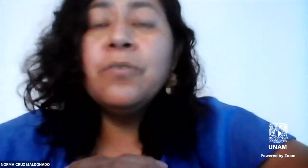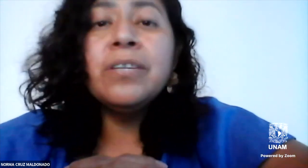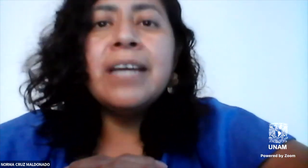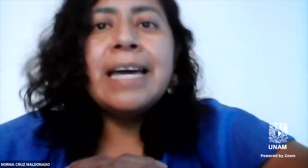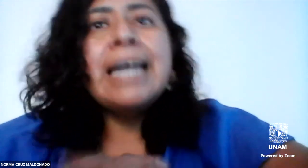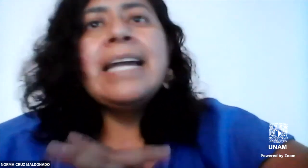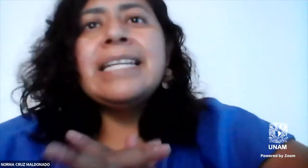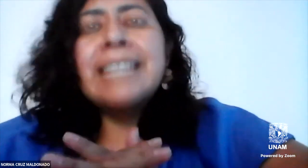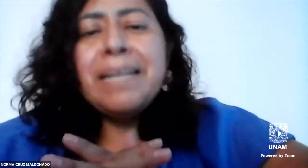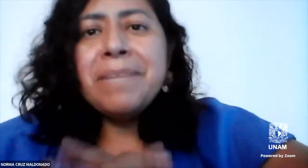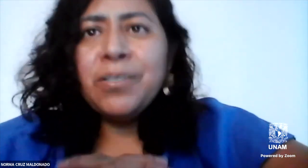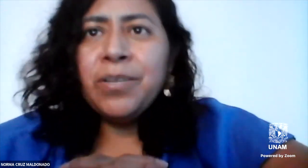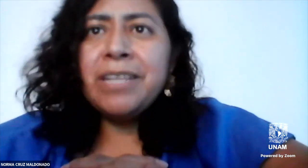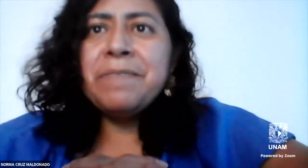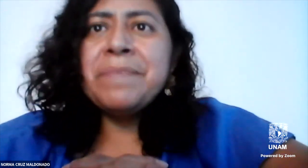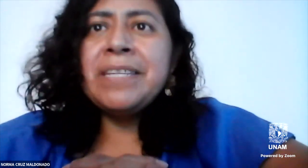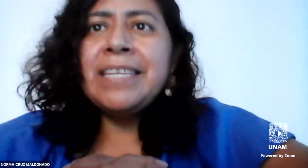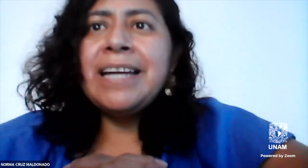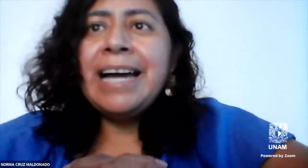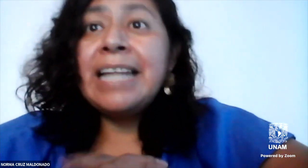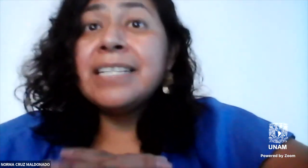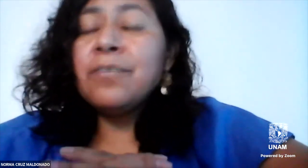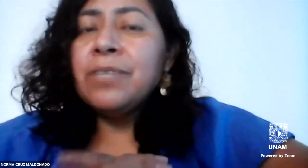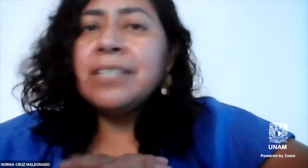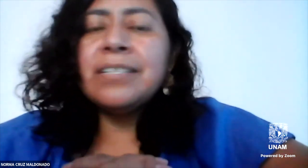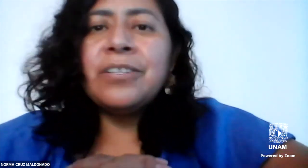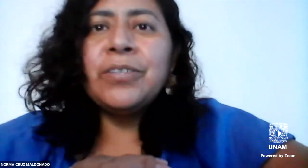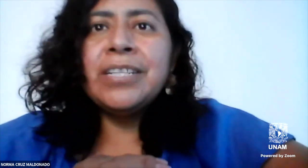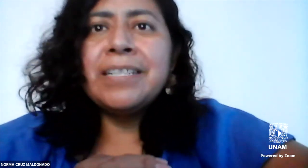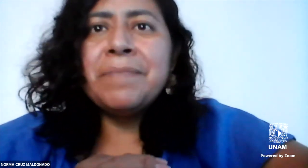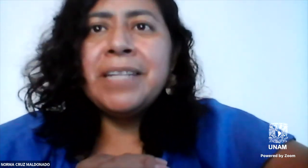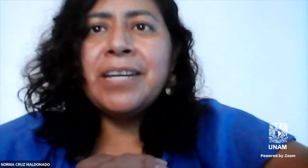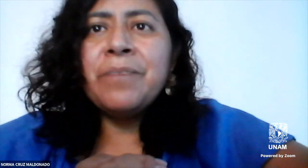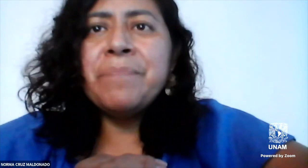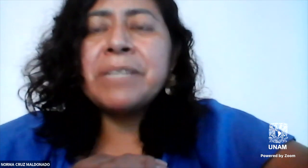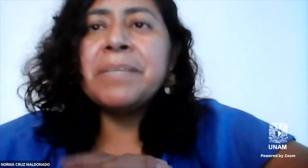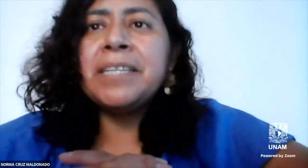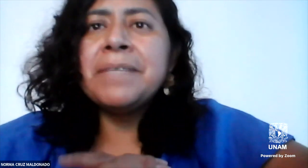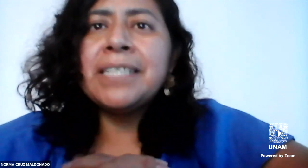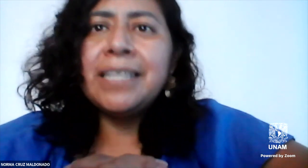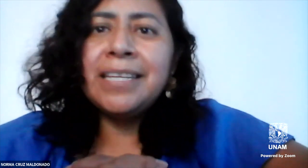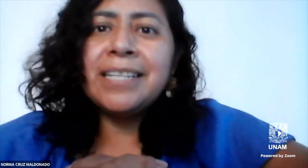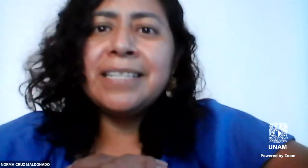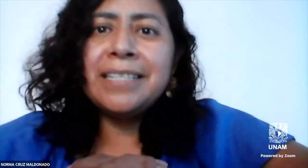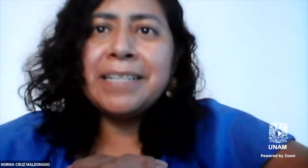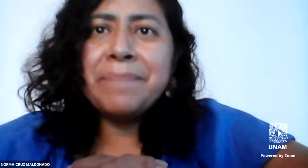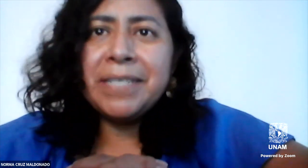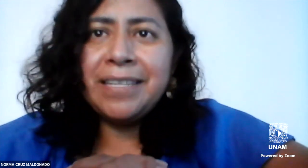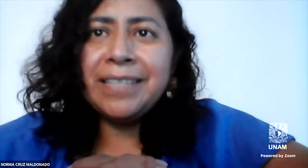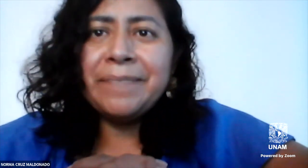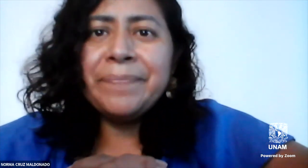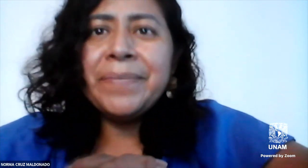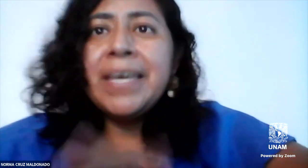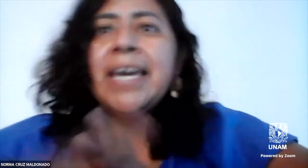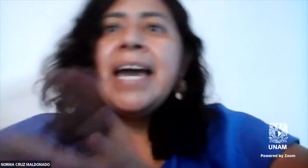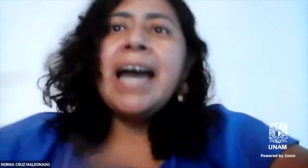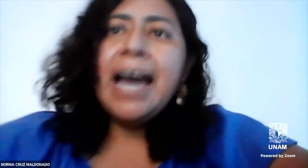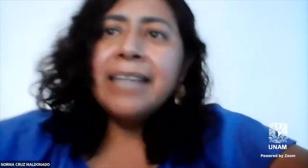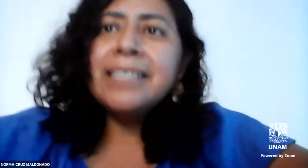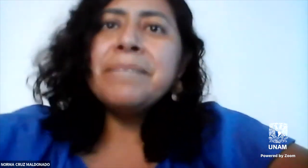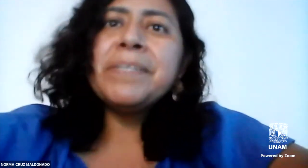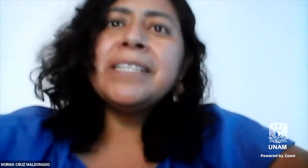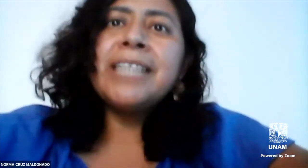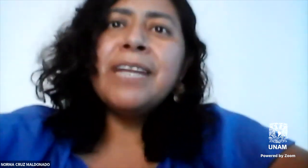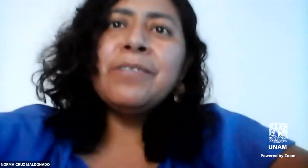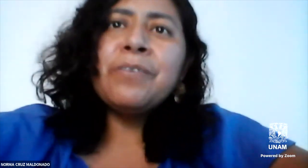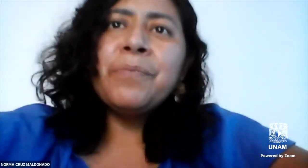y Salud, les da la más cordial bienvenida a la segunda sesión del seminario Perspectivas Críticas en Discapacidad.